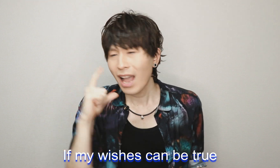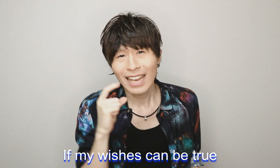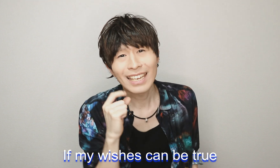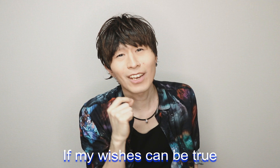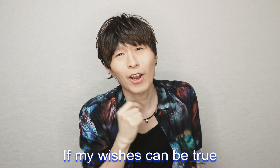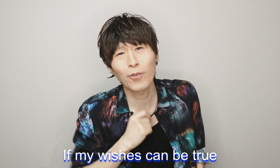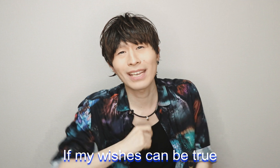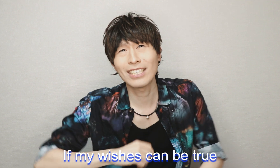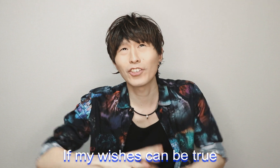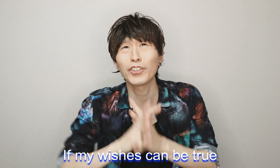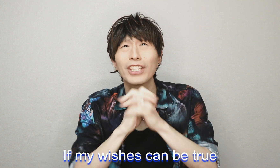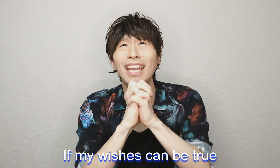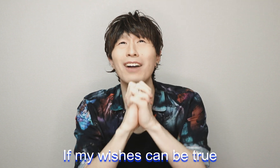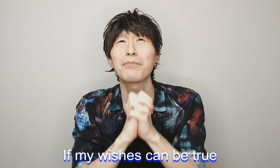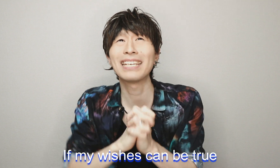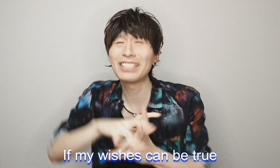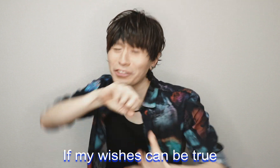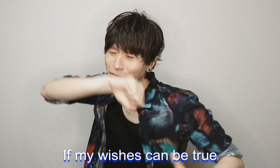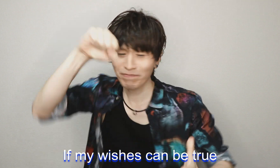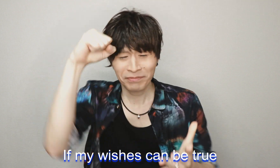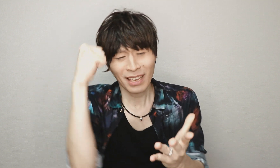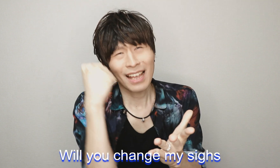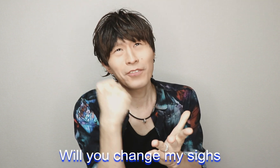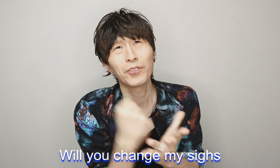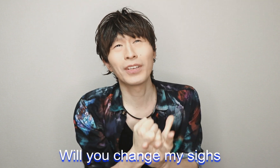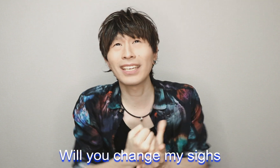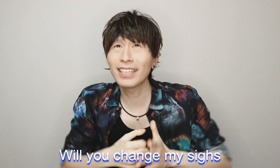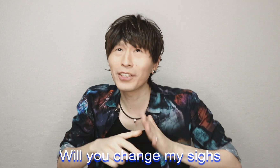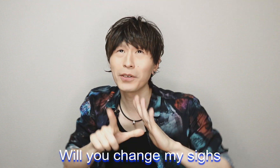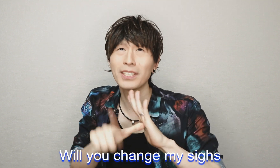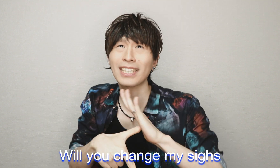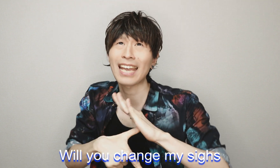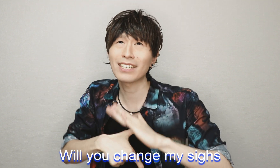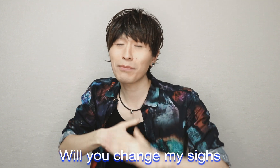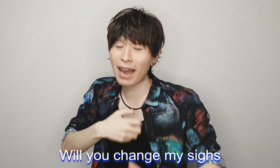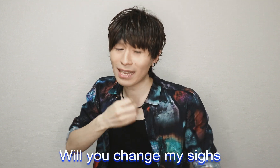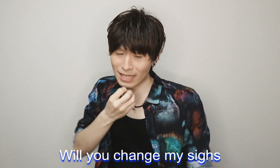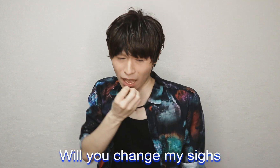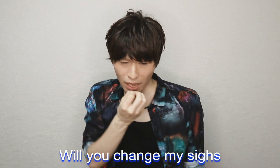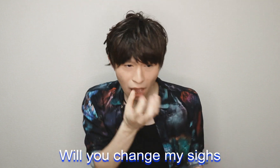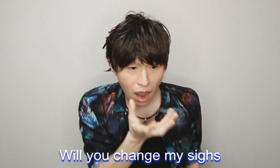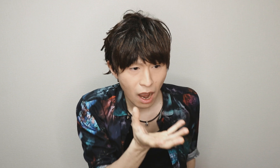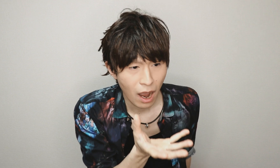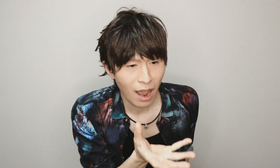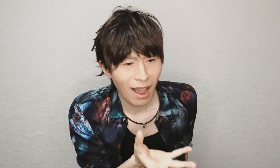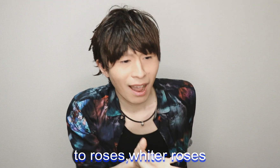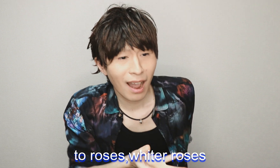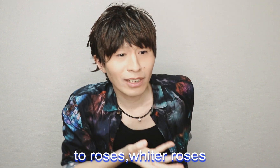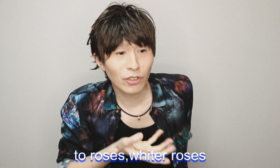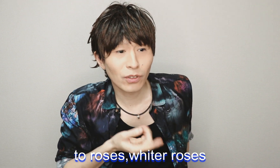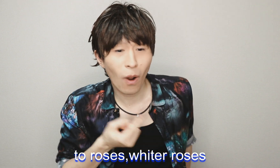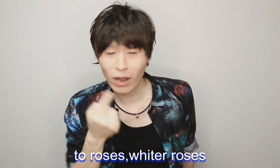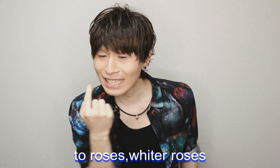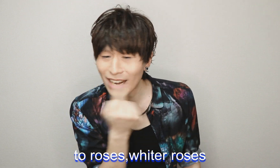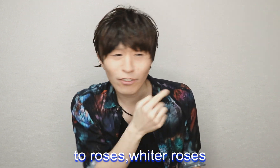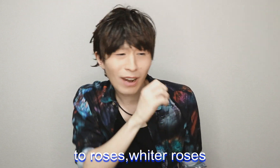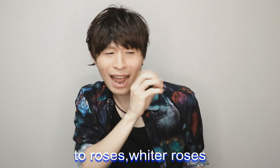love If my wish you can be true Will you change my size To rose and ride